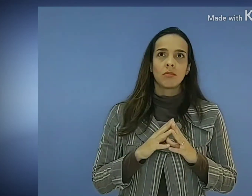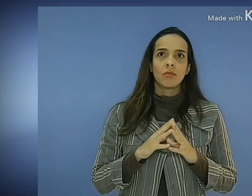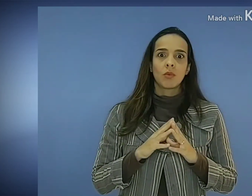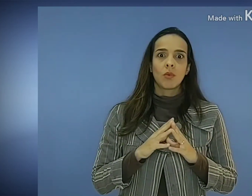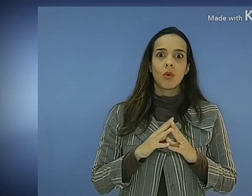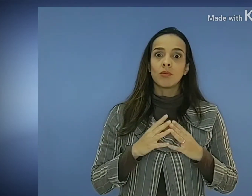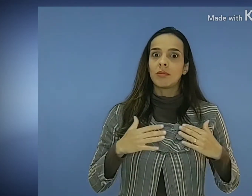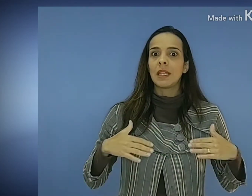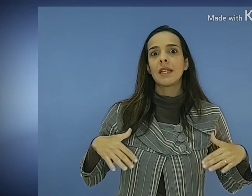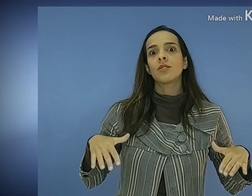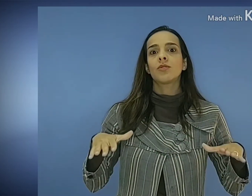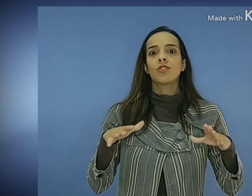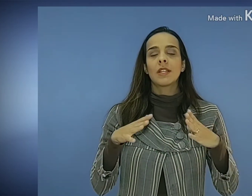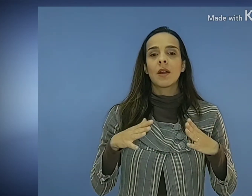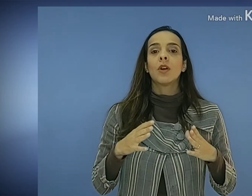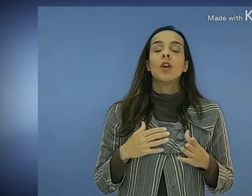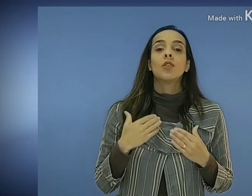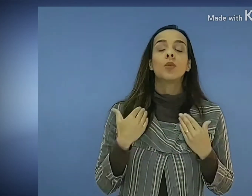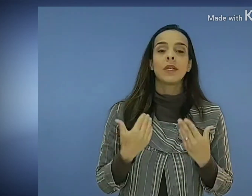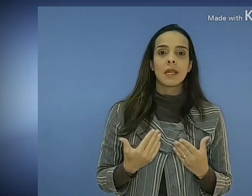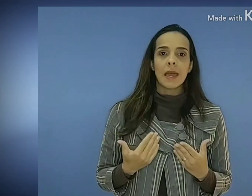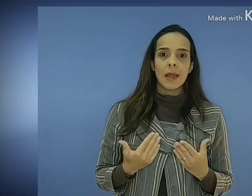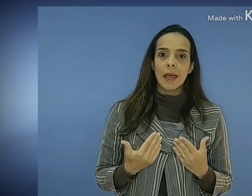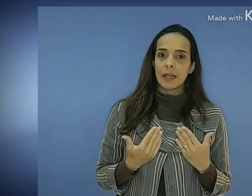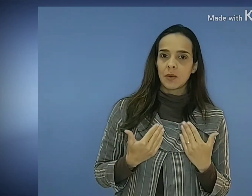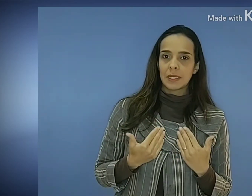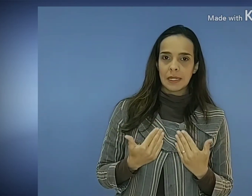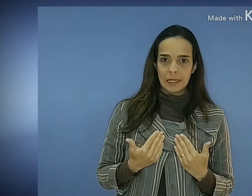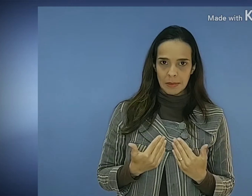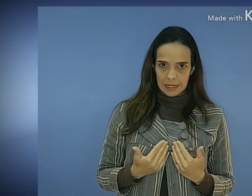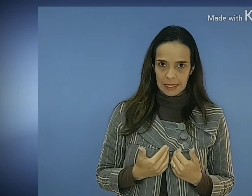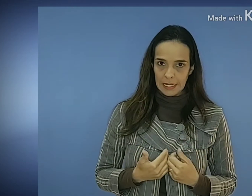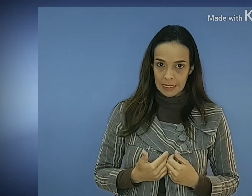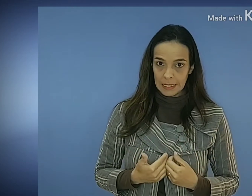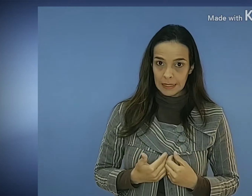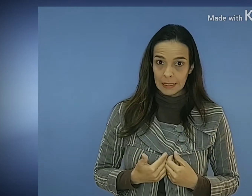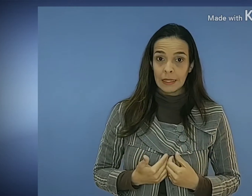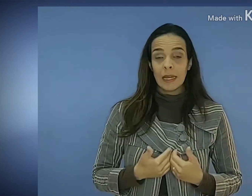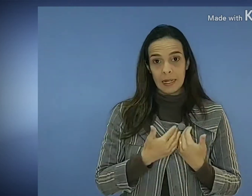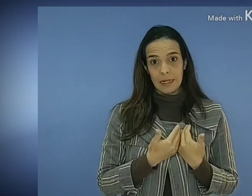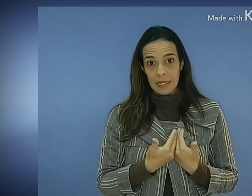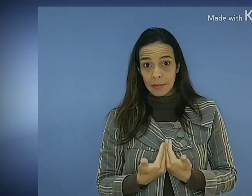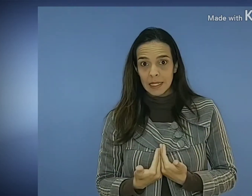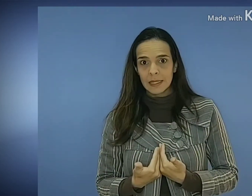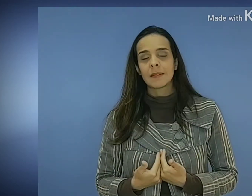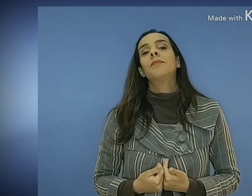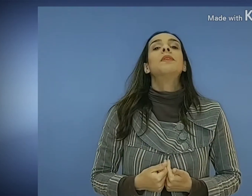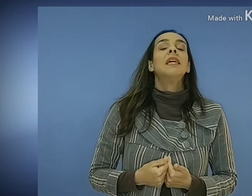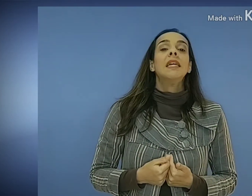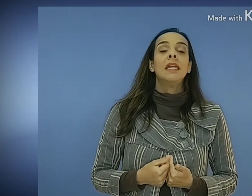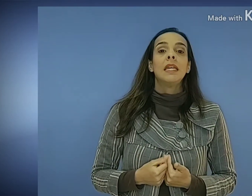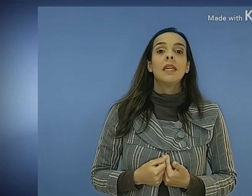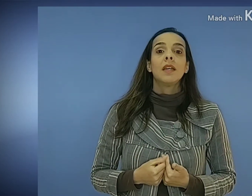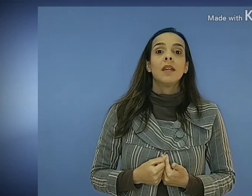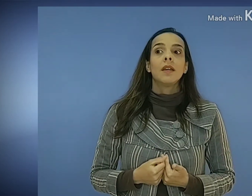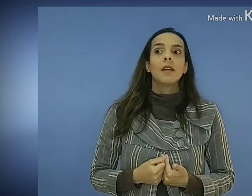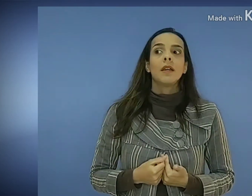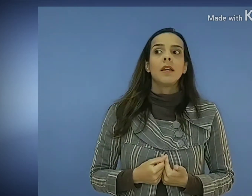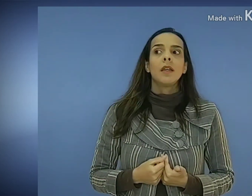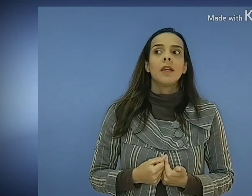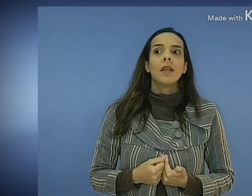um contexto geral do que é a língua de sinais brasileira, a Libras,